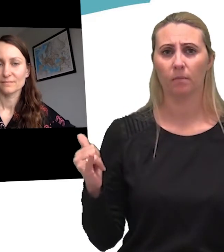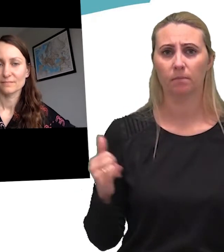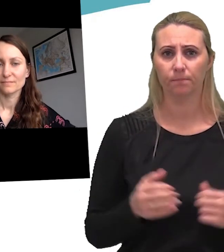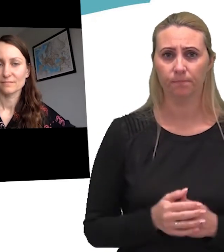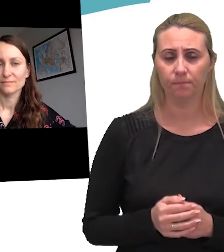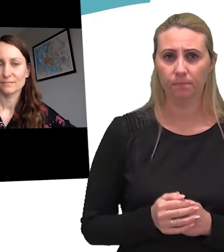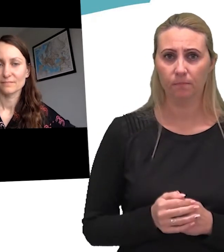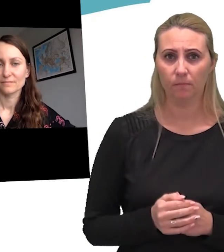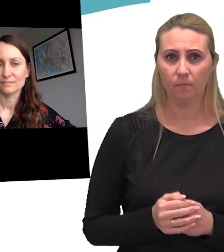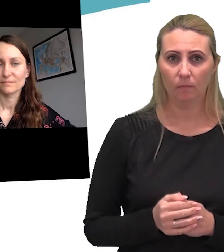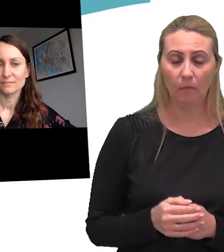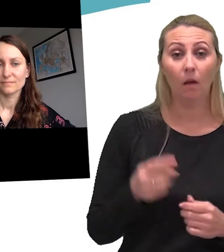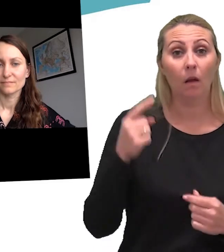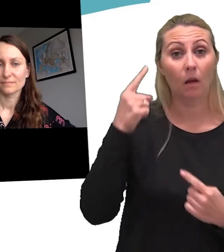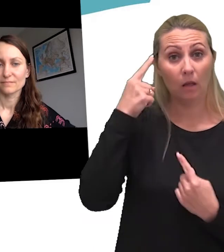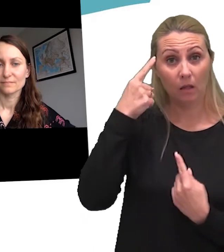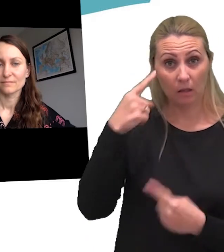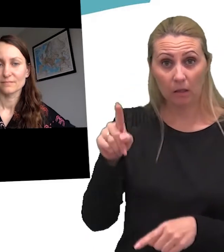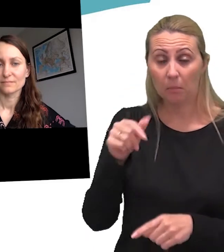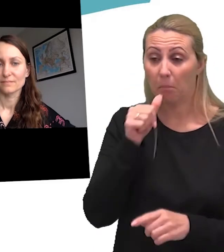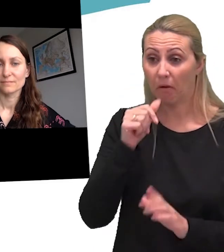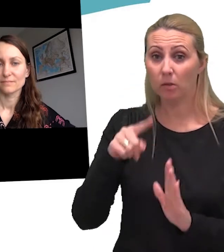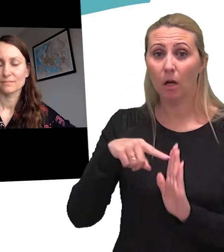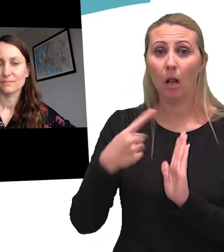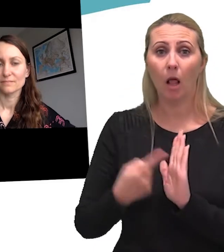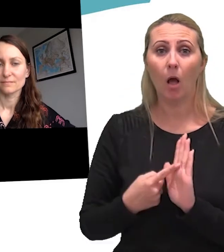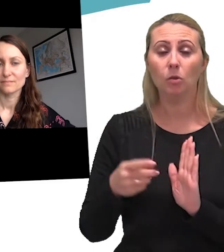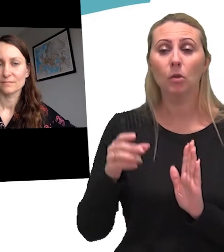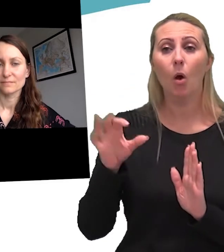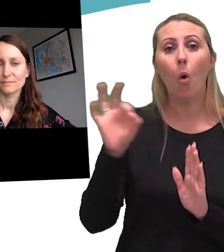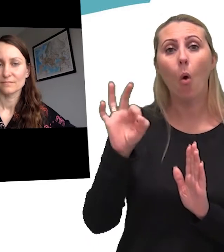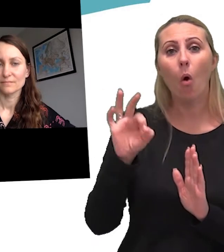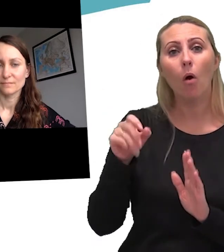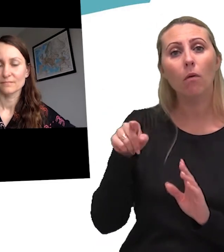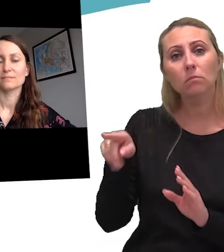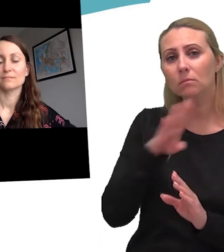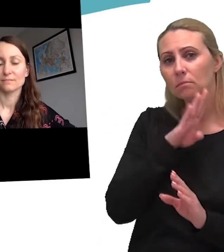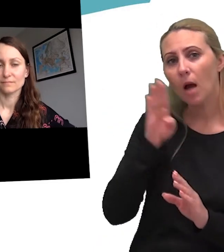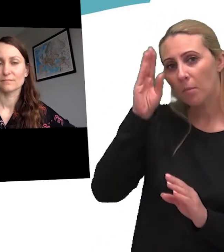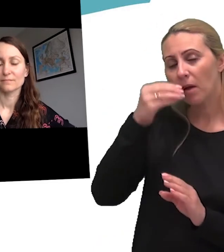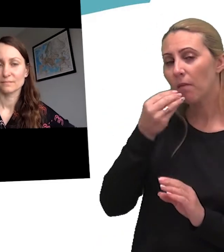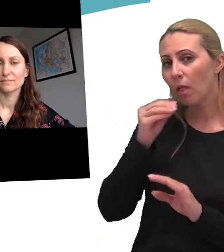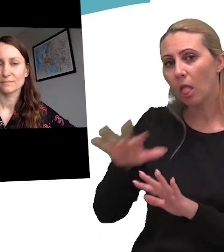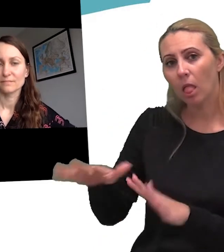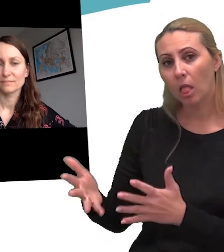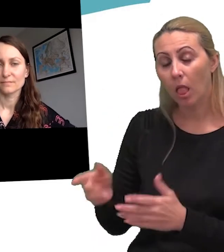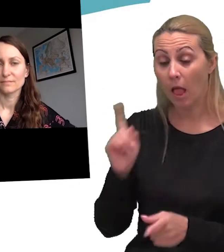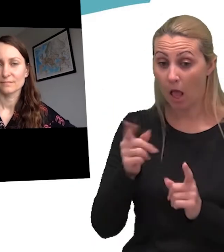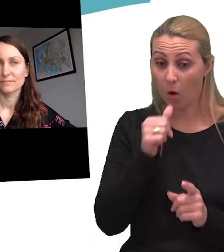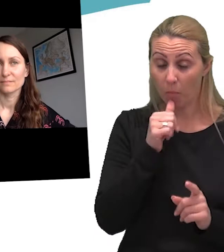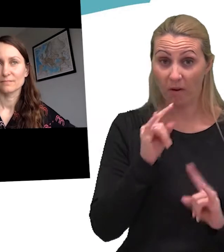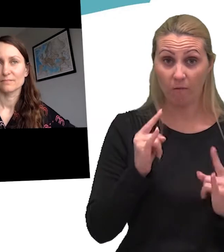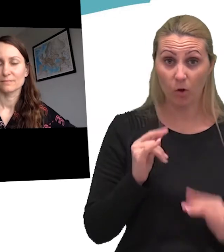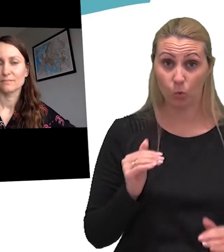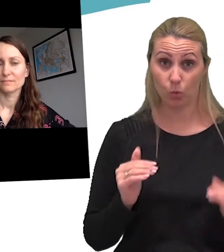Ir kitas dalykas yra tai klausimas, ką tėvai valgo. Nes jeigu vaikas yra